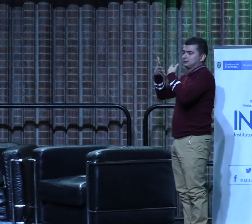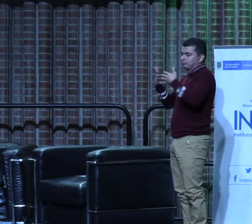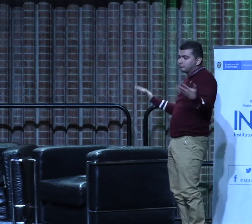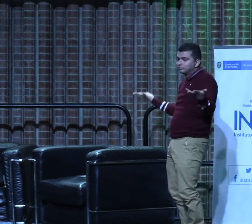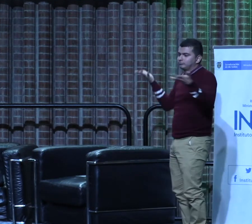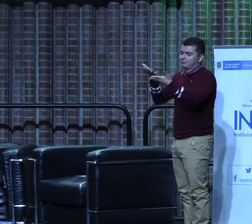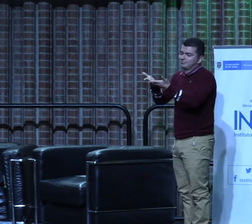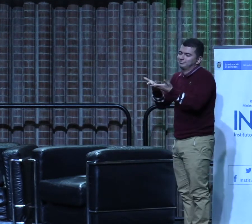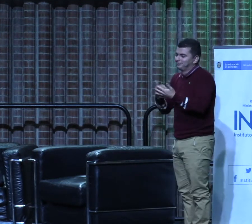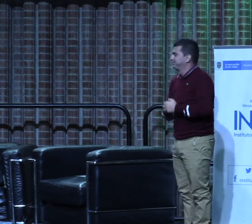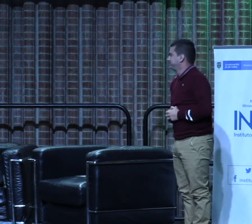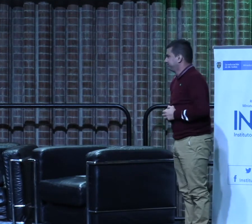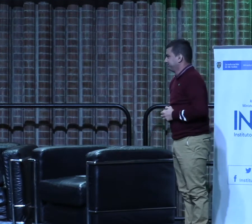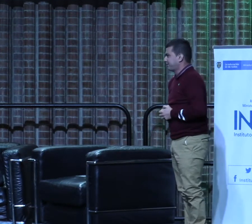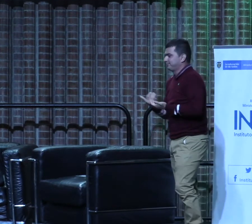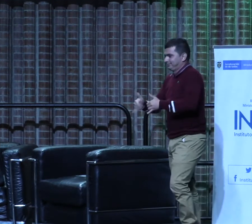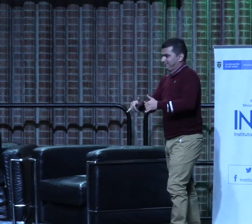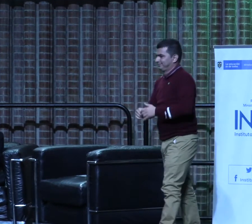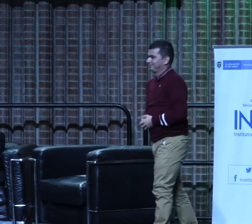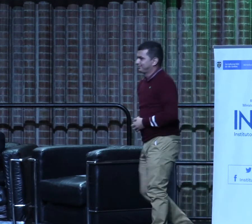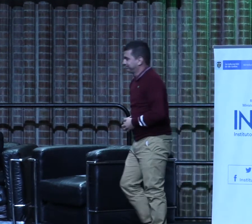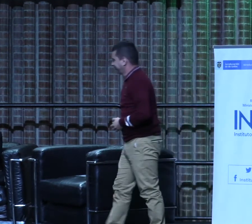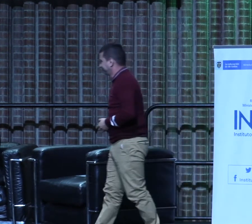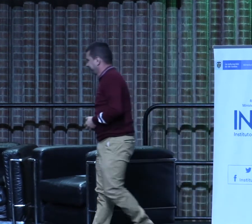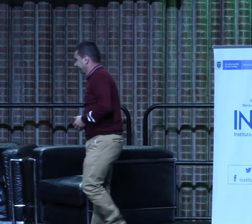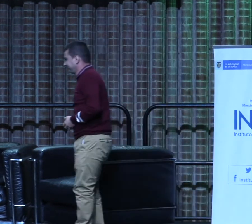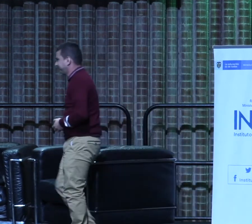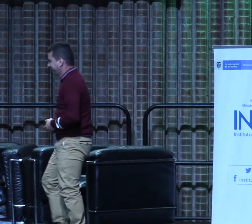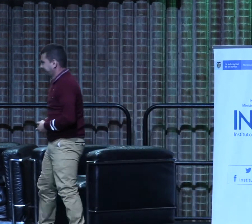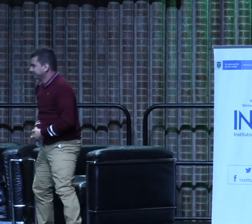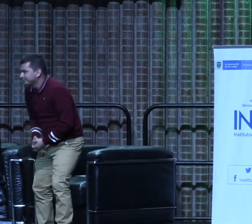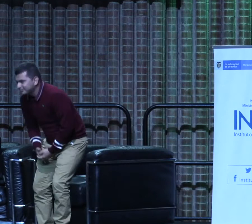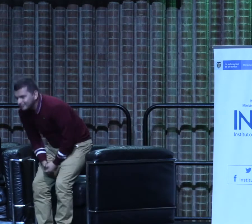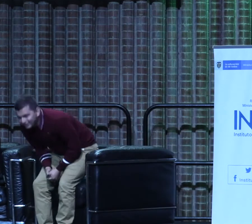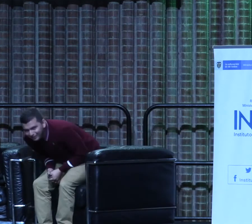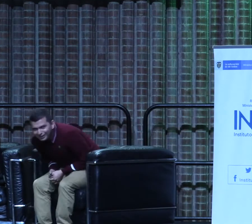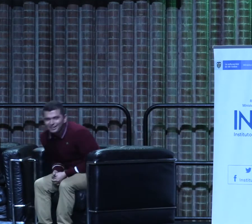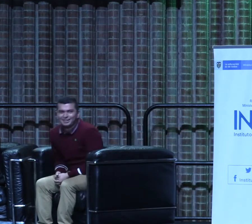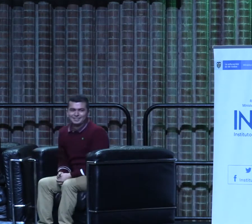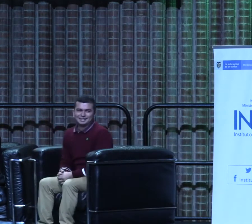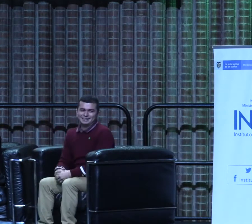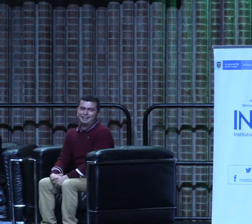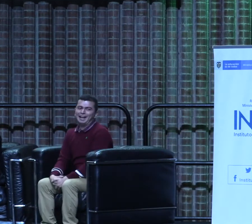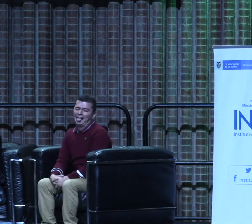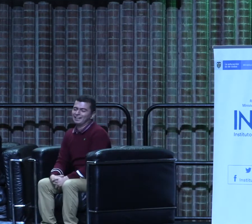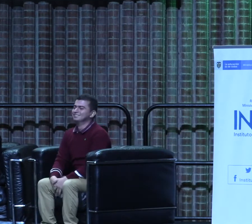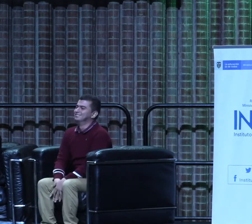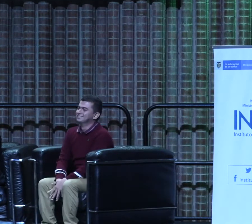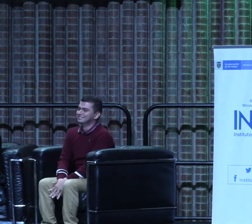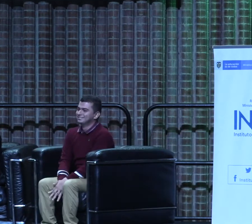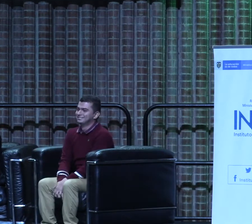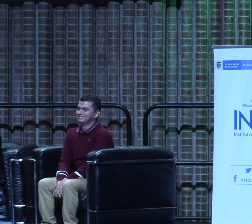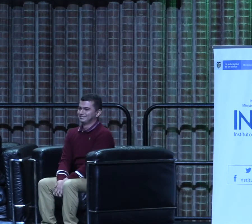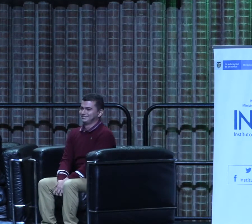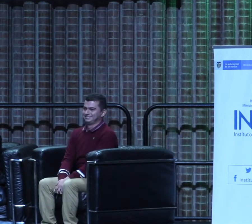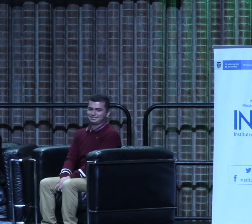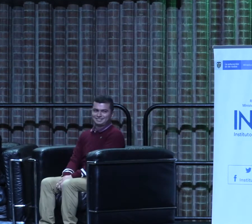presentan, pues agradeciendo el apoyo de el INSOR para todo este proceso educativo. Bien,